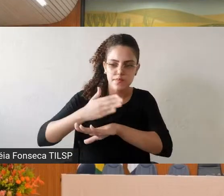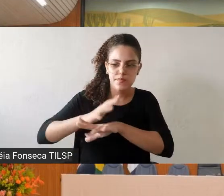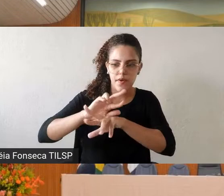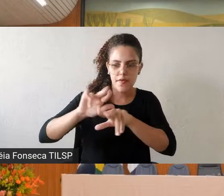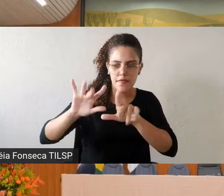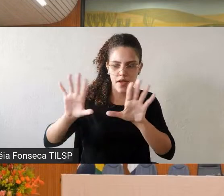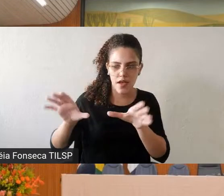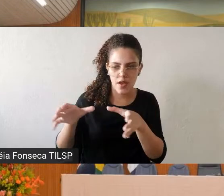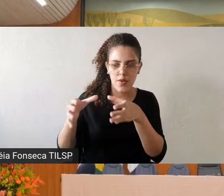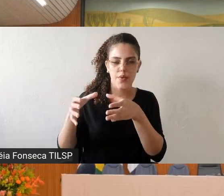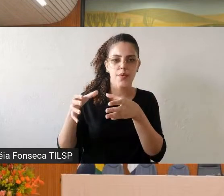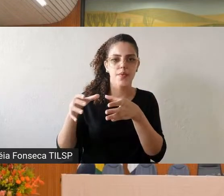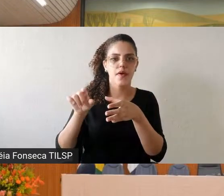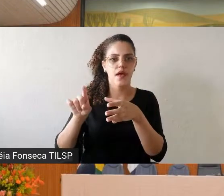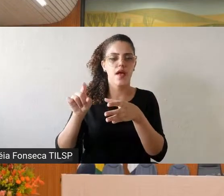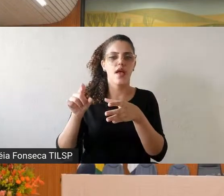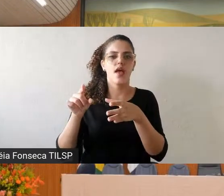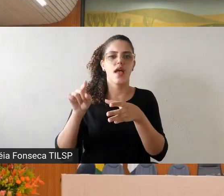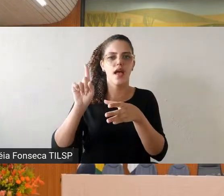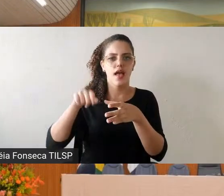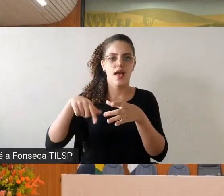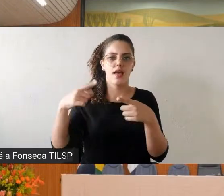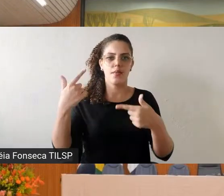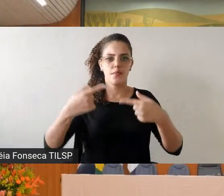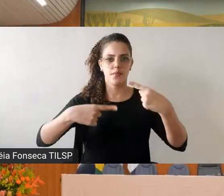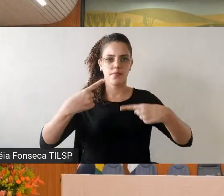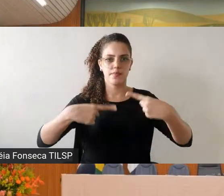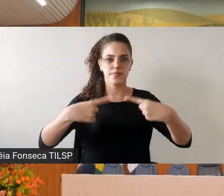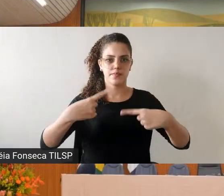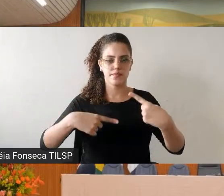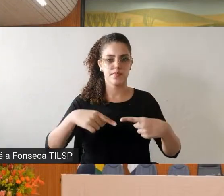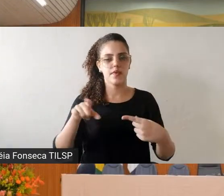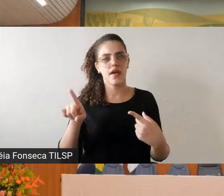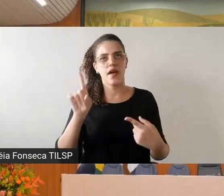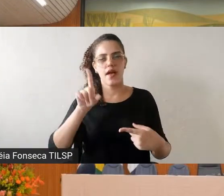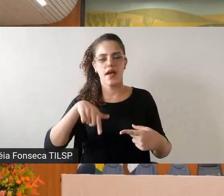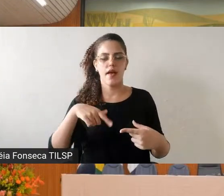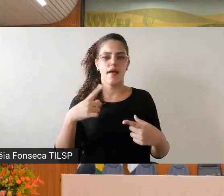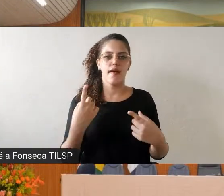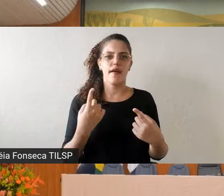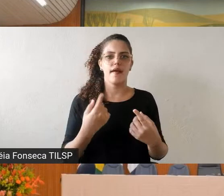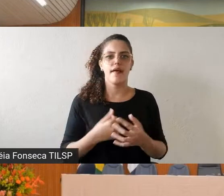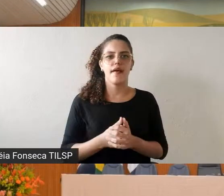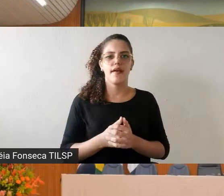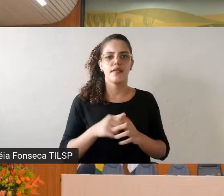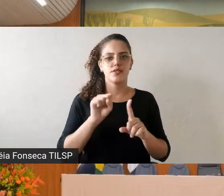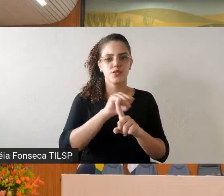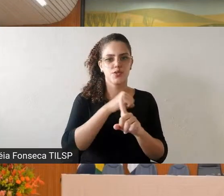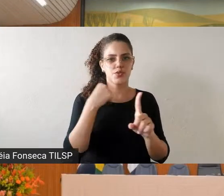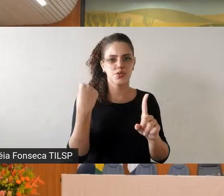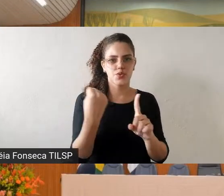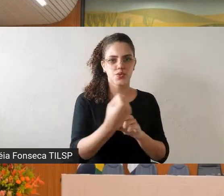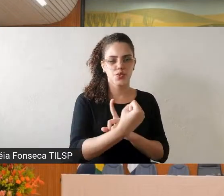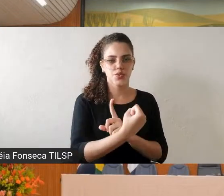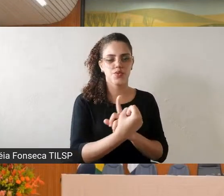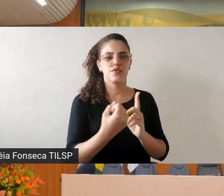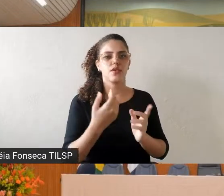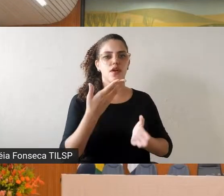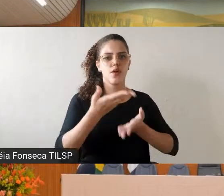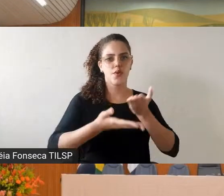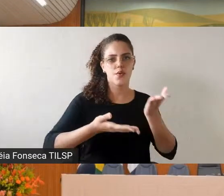esta política ela vem através de atendimento social, atendimento